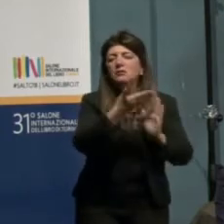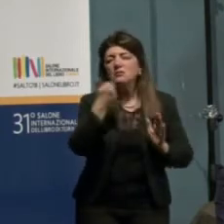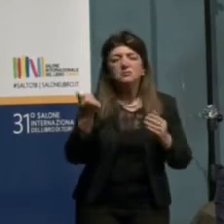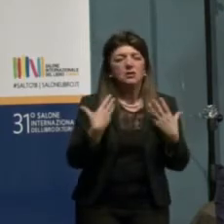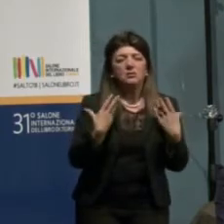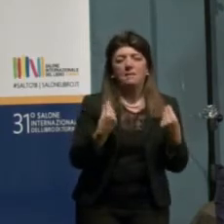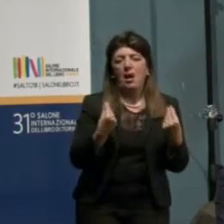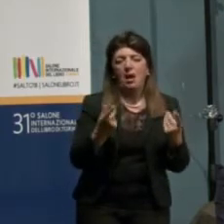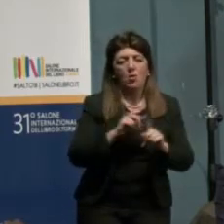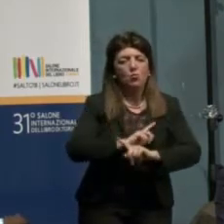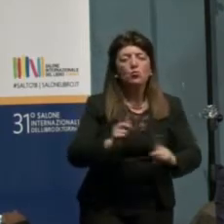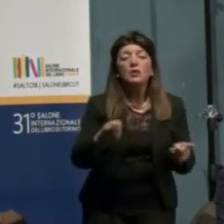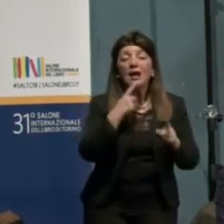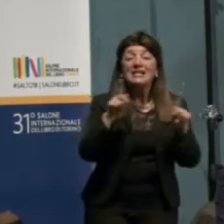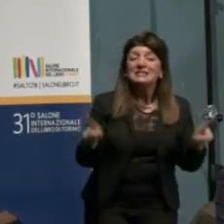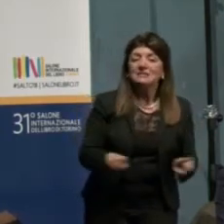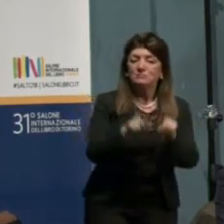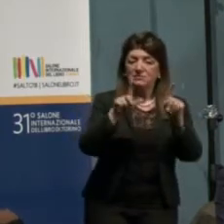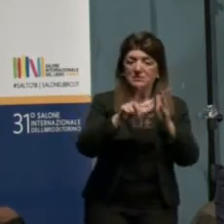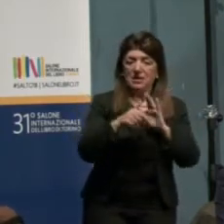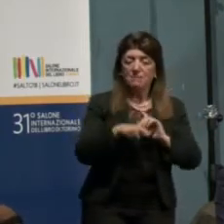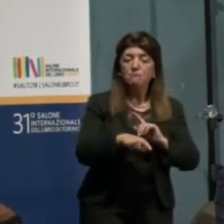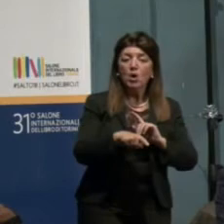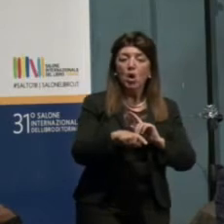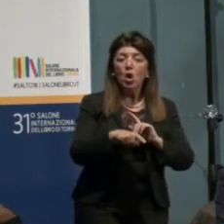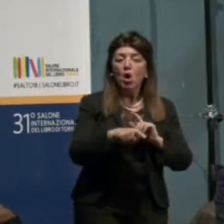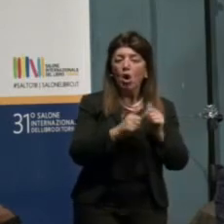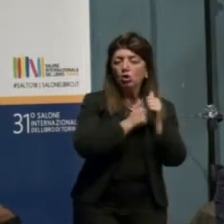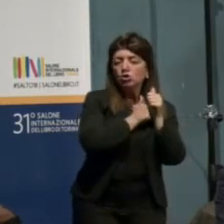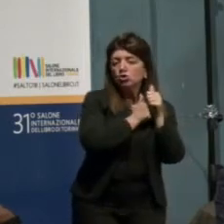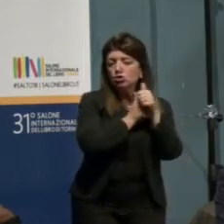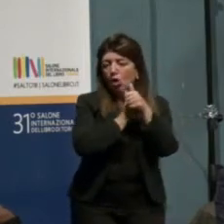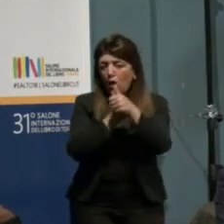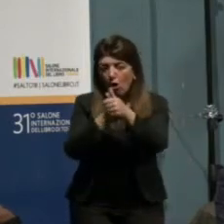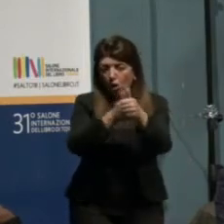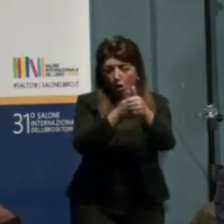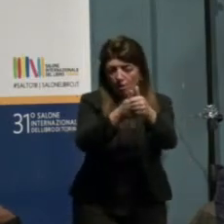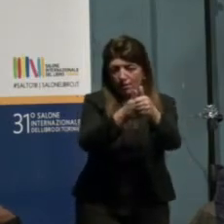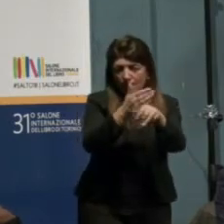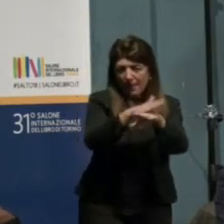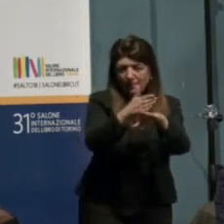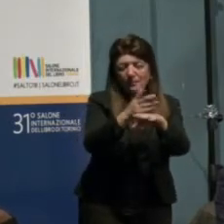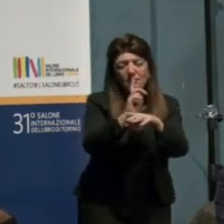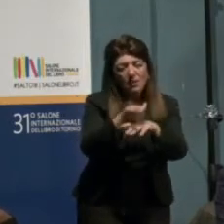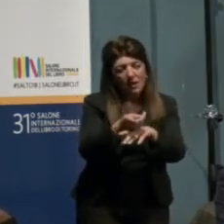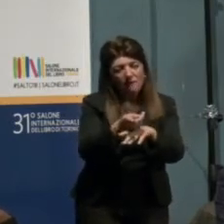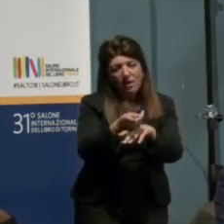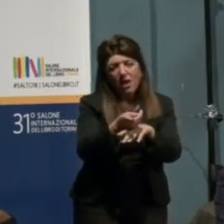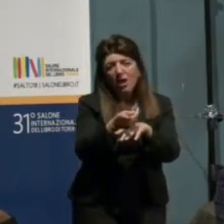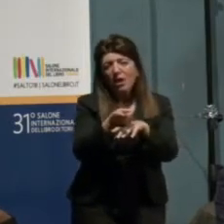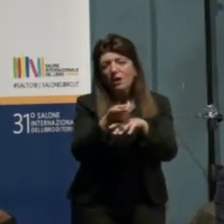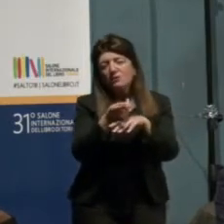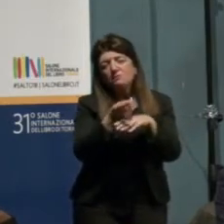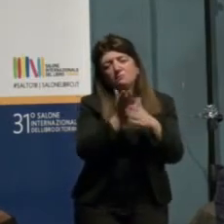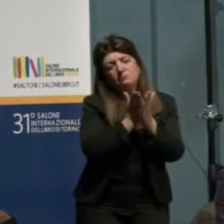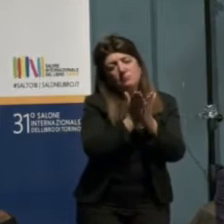e nello stesso tempo scorta mediatica però è importante che sia costante che qua e